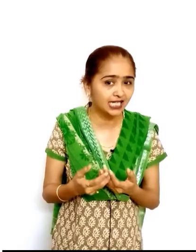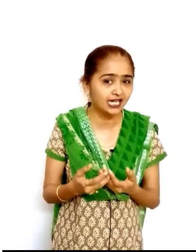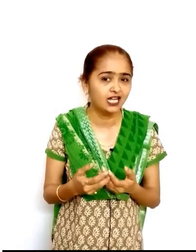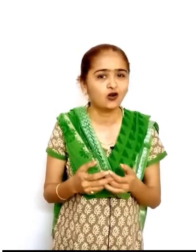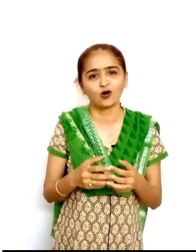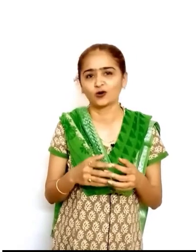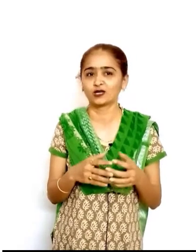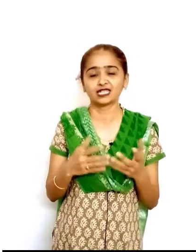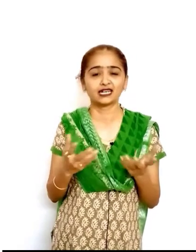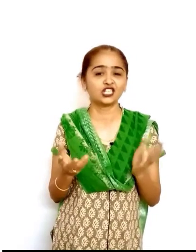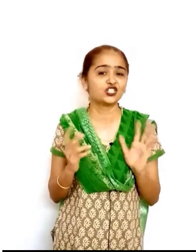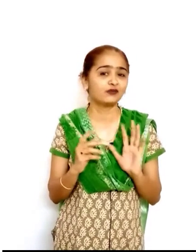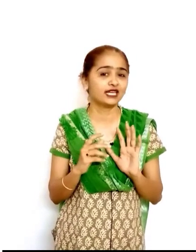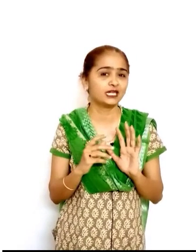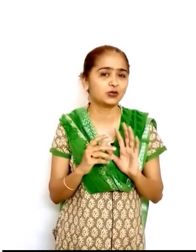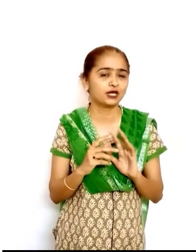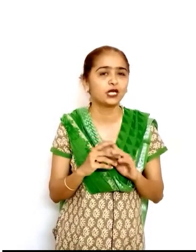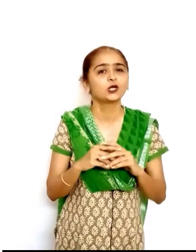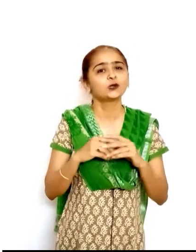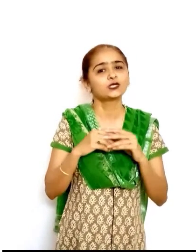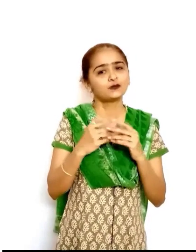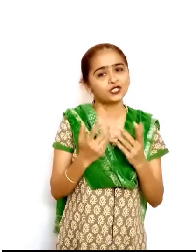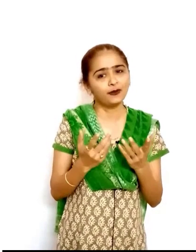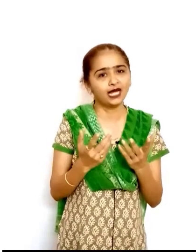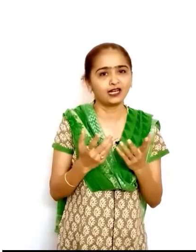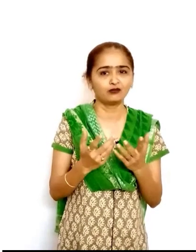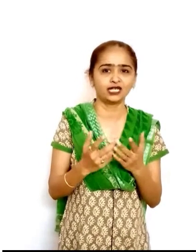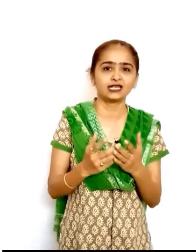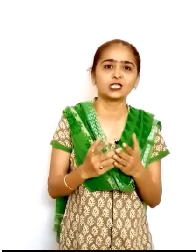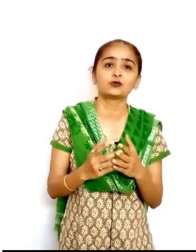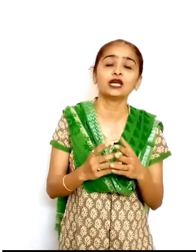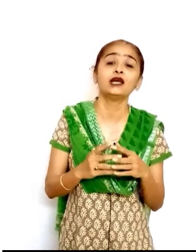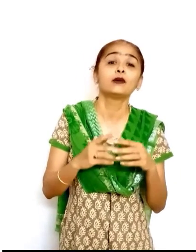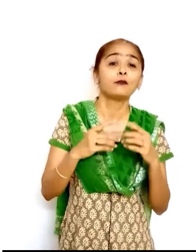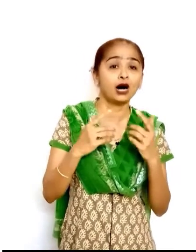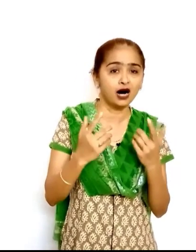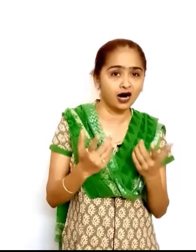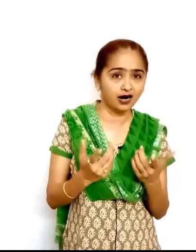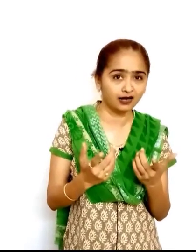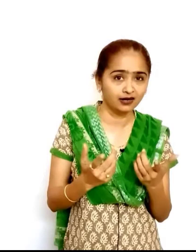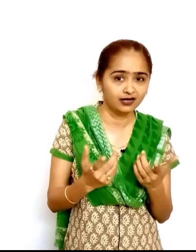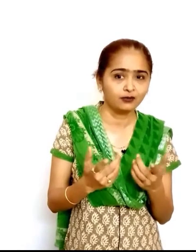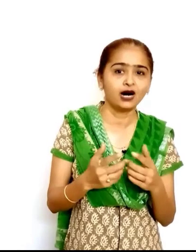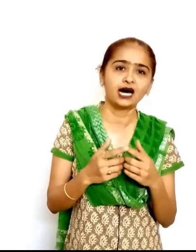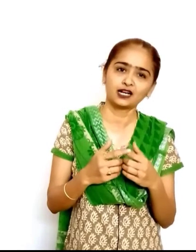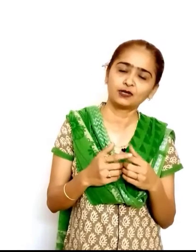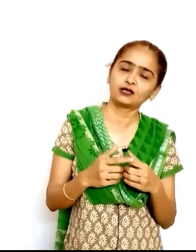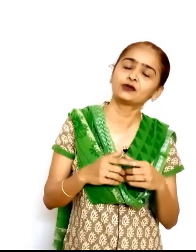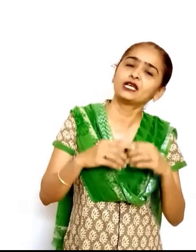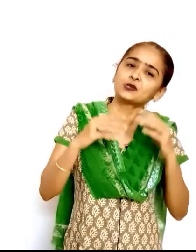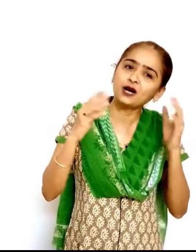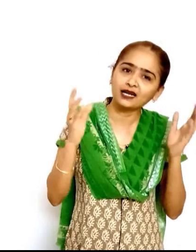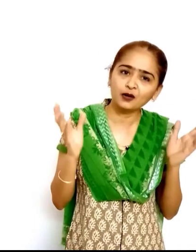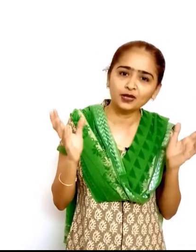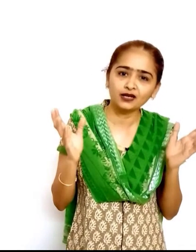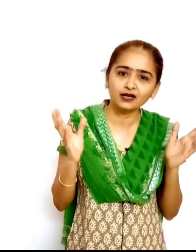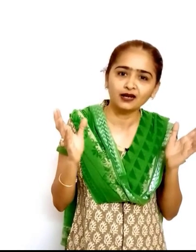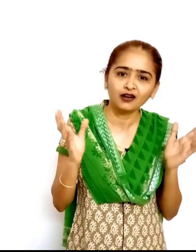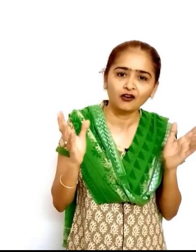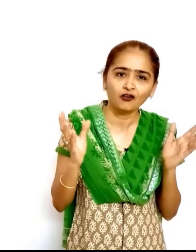हैं कौन कौन से कठिन शब्द हैं इसमें। तो सबसे पहले हम देखते हैं इसमें बहार। बहार का मतलब होता है सुहानापन।